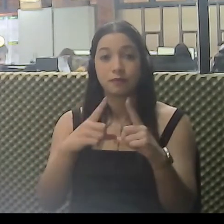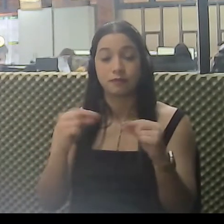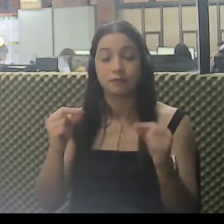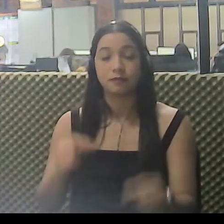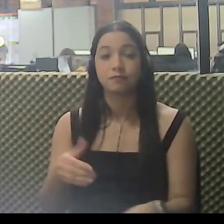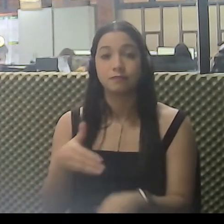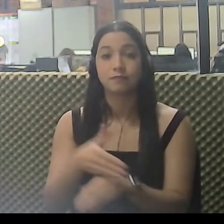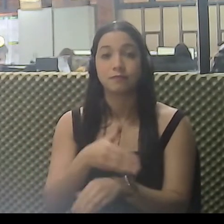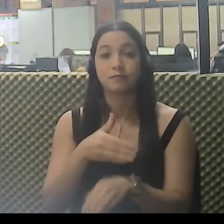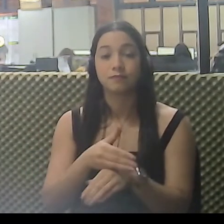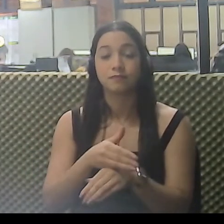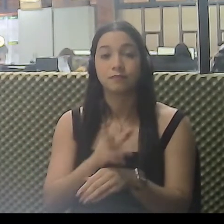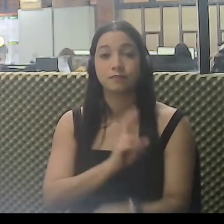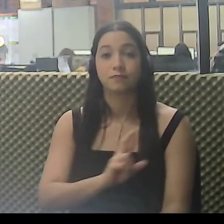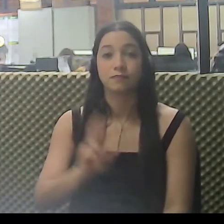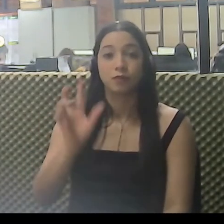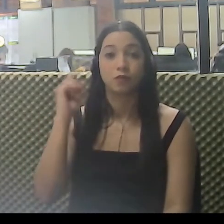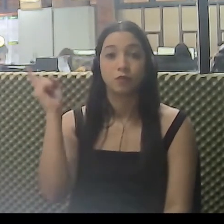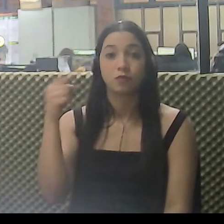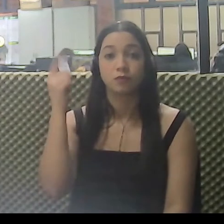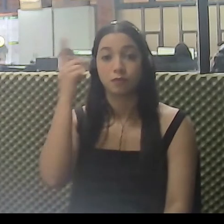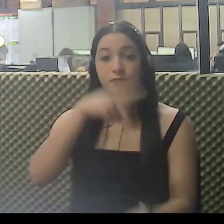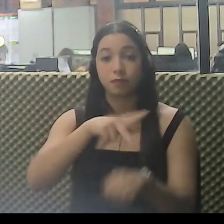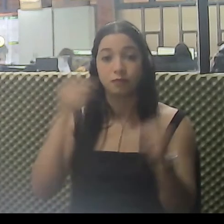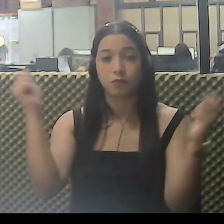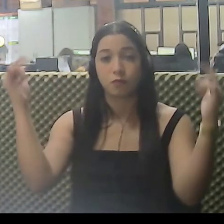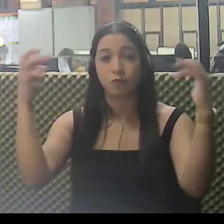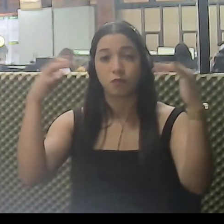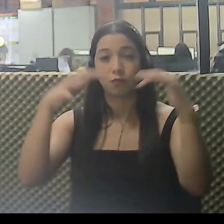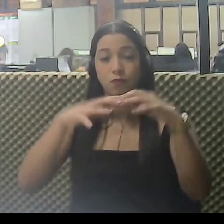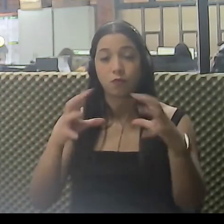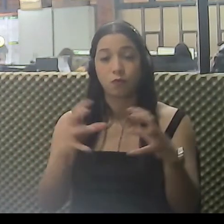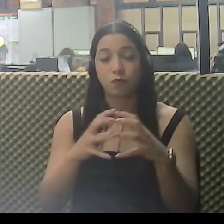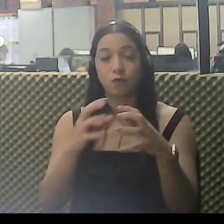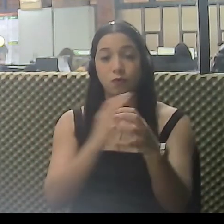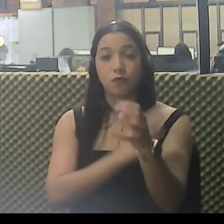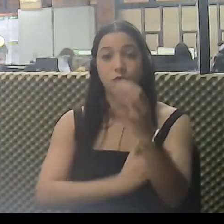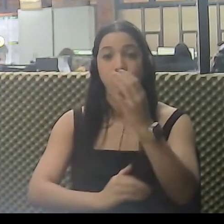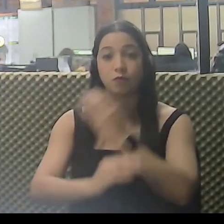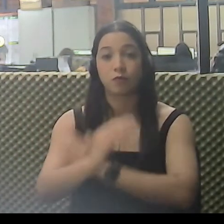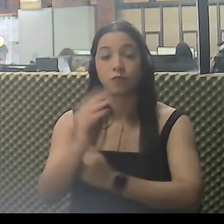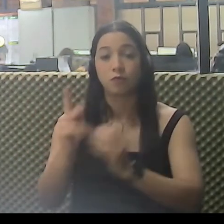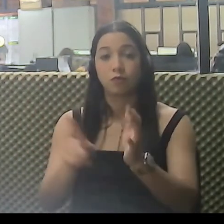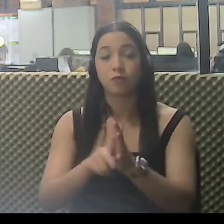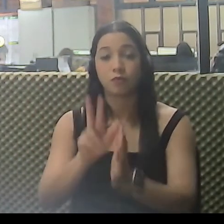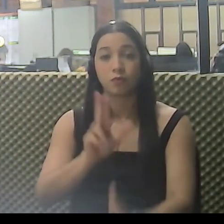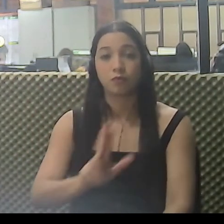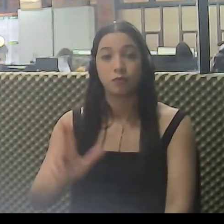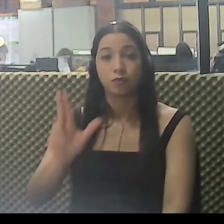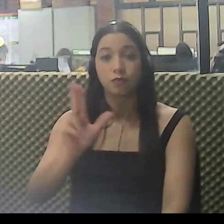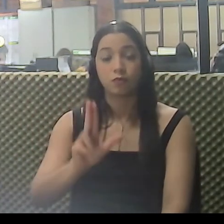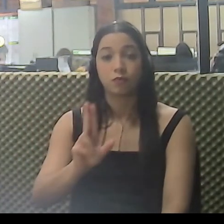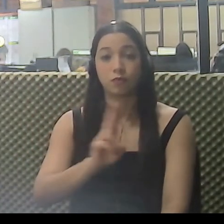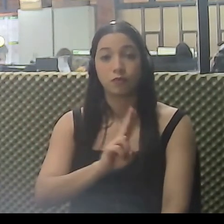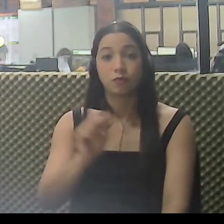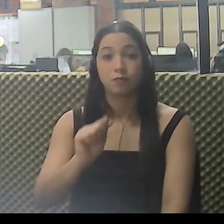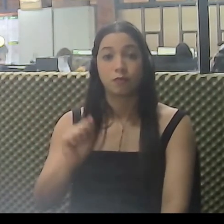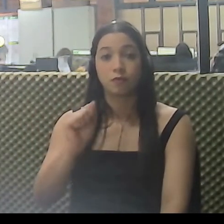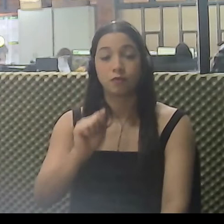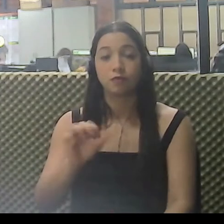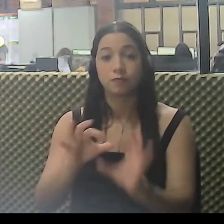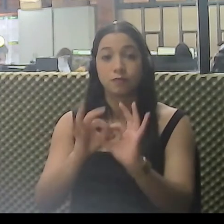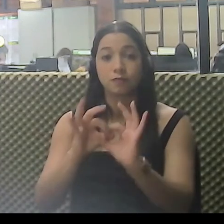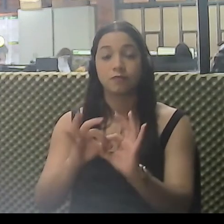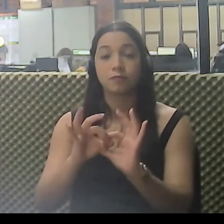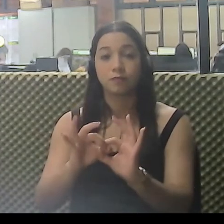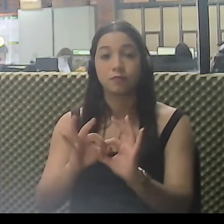Com a participação de representantes de todo o país, a equipe de para-atletas do Clube Desportivo para Deficientes de Uberlândia, a associação parceira